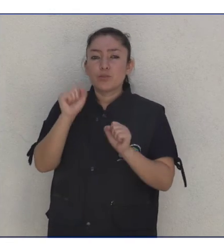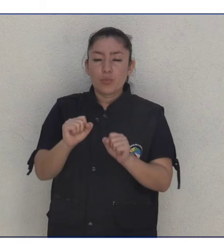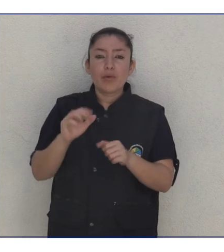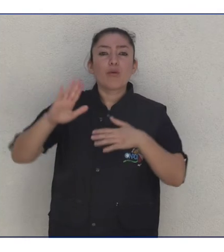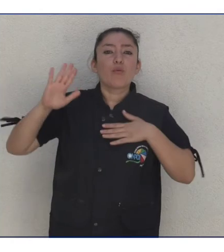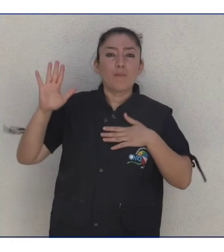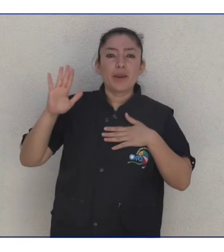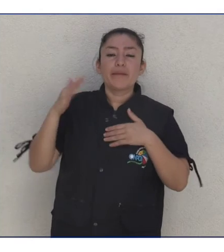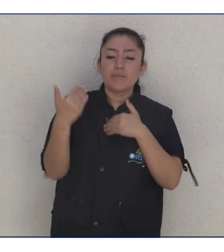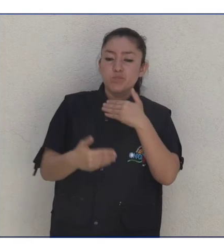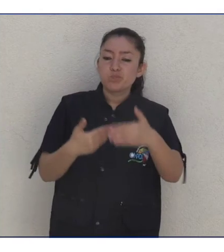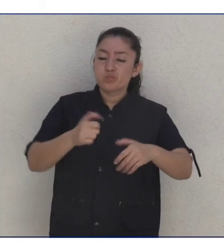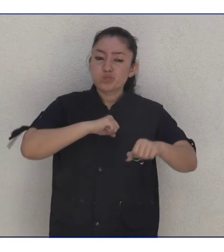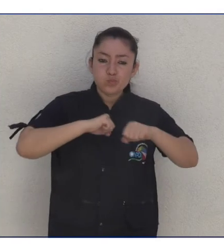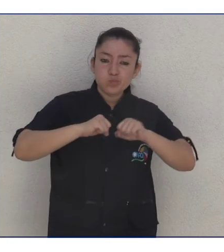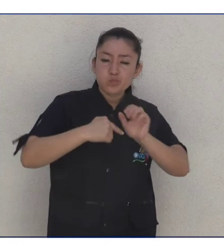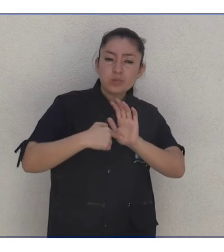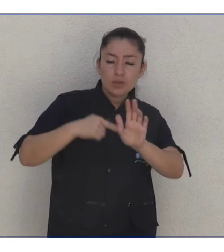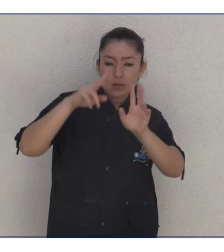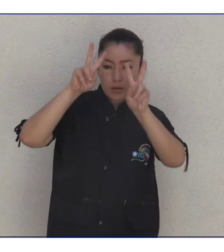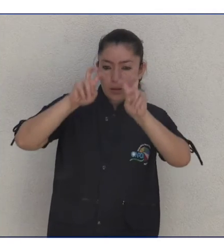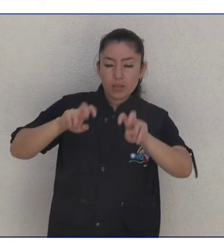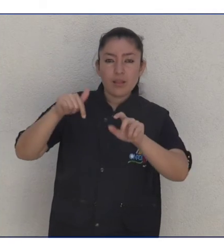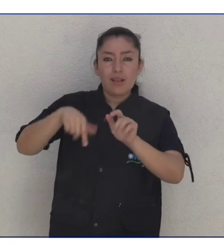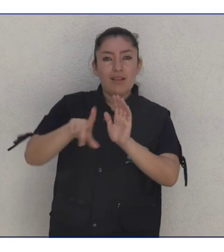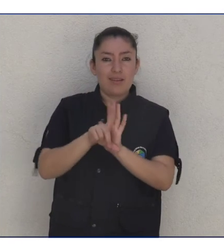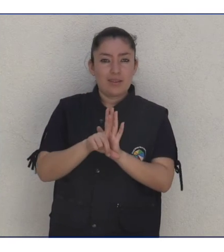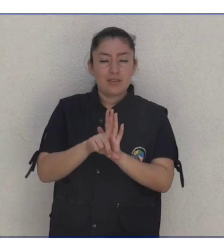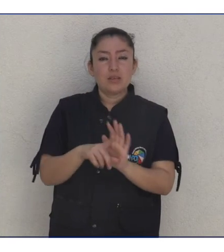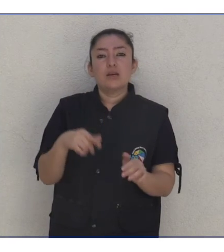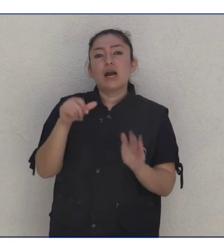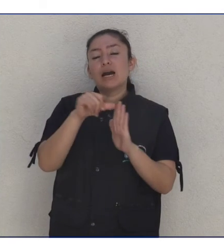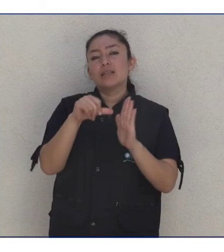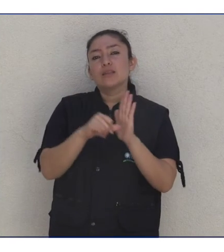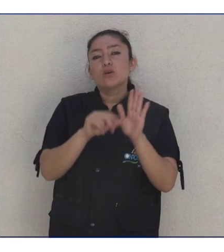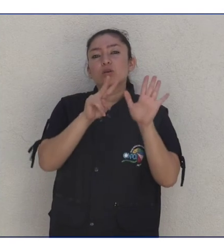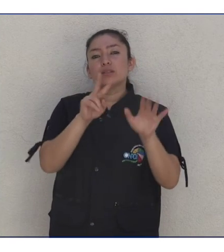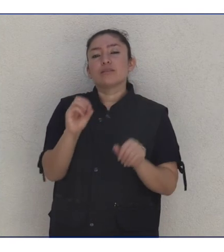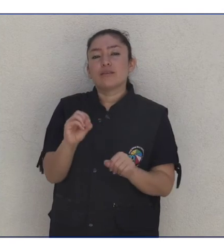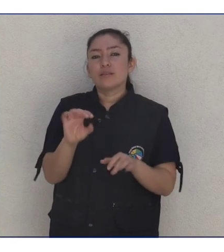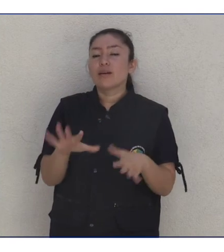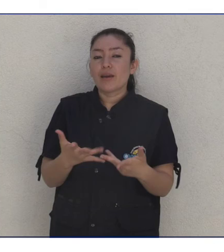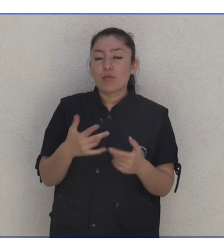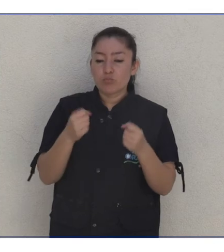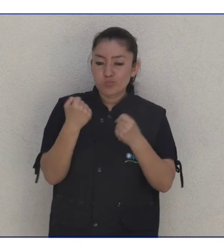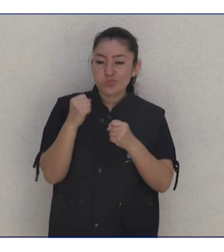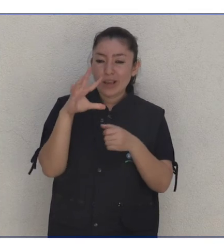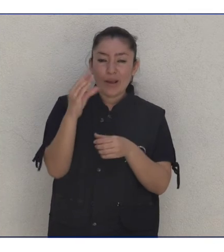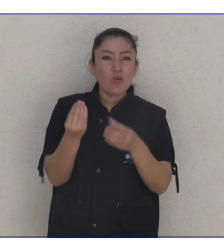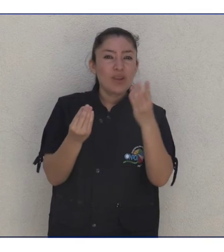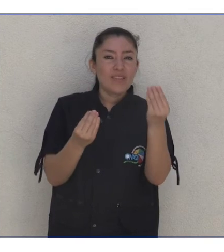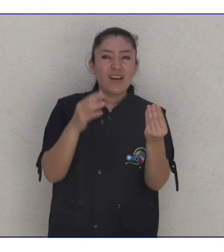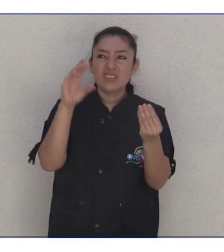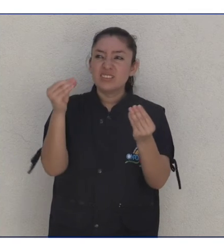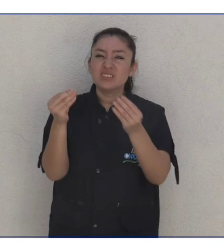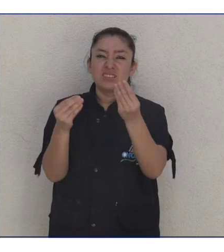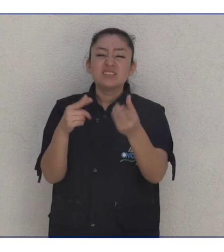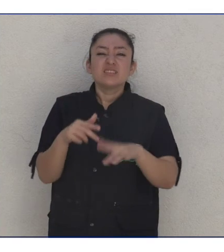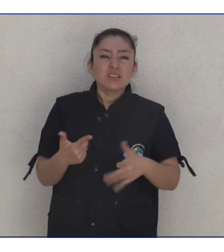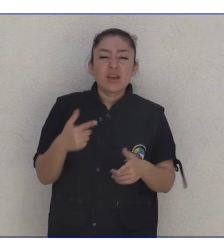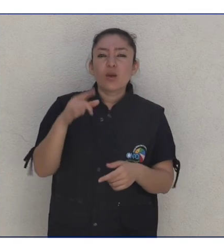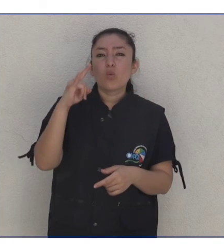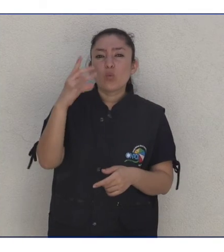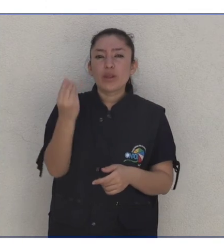cumplir con las atribuciones establecidas en esta ley. Artículo 70. Creación de unidades. La creación de las unidades